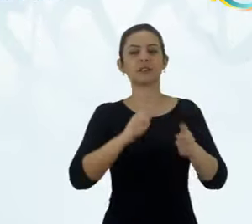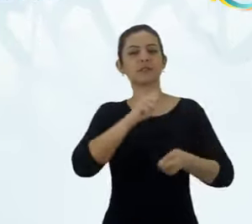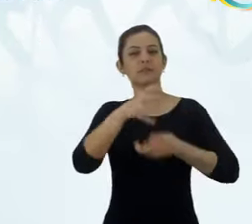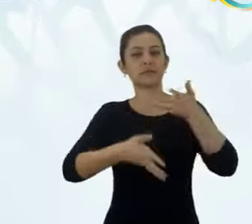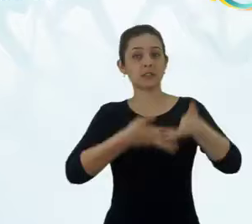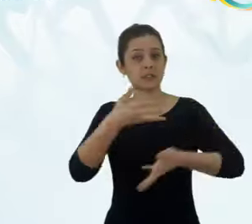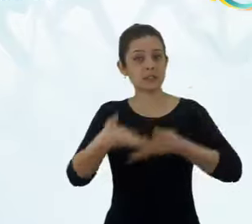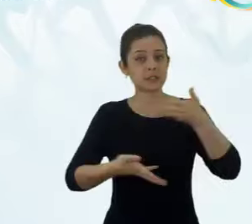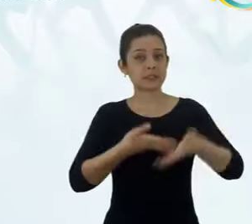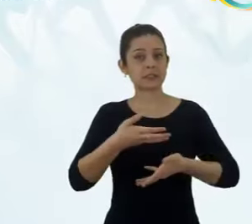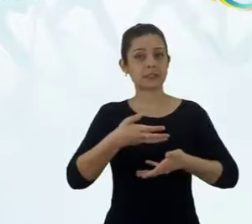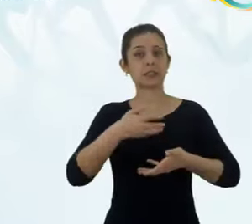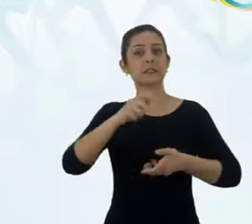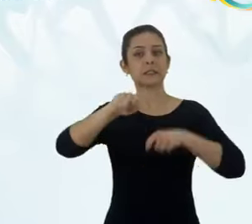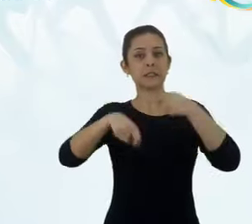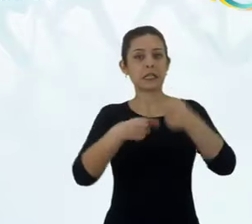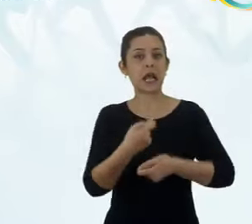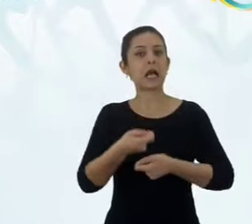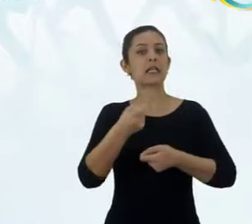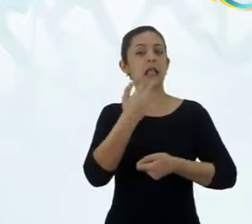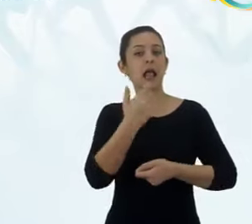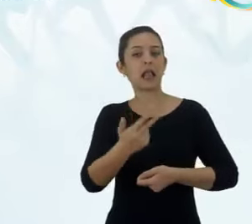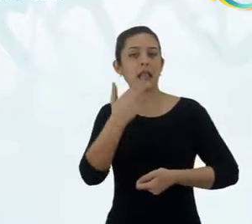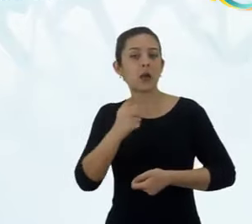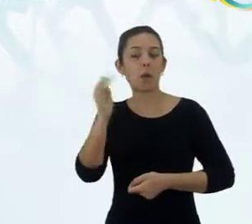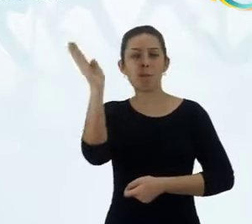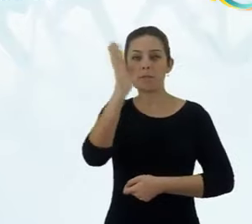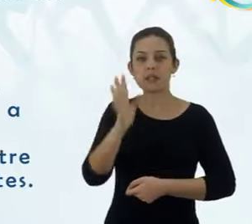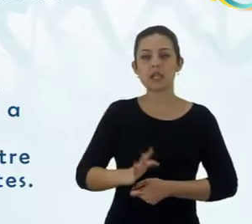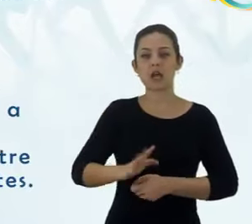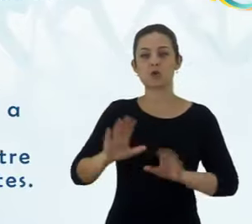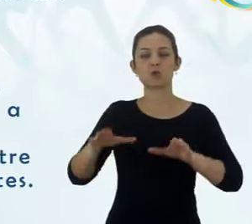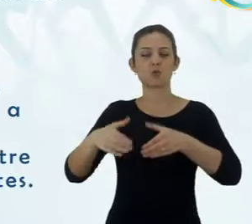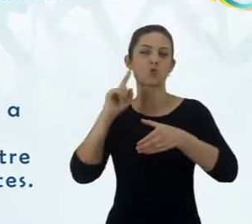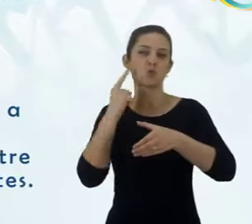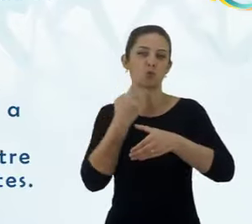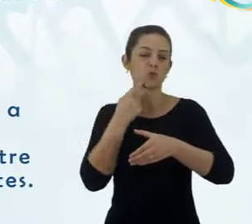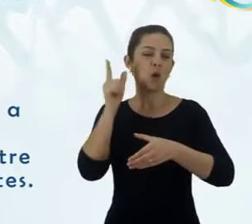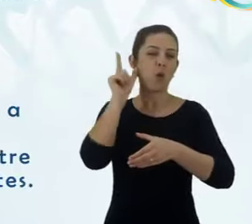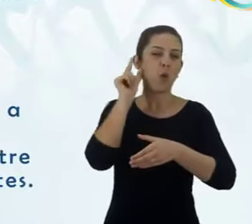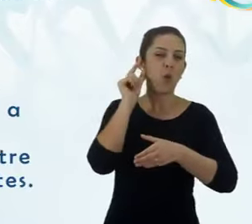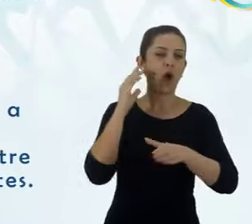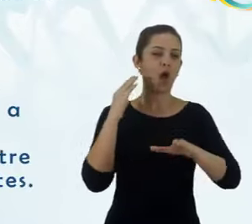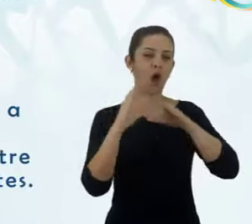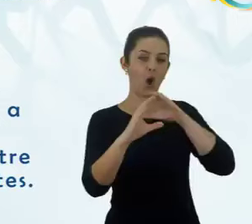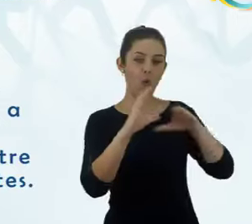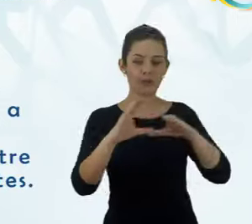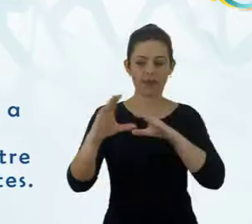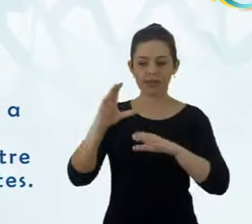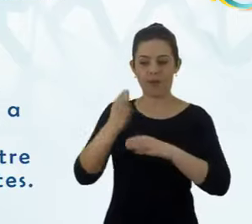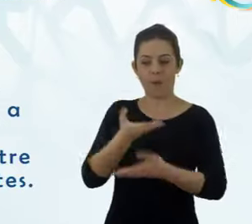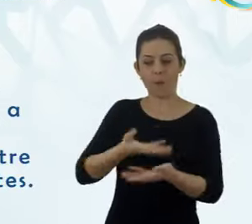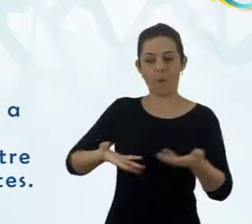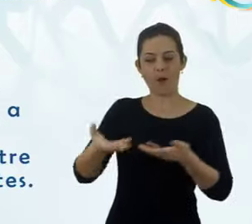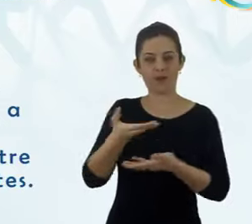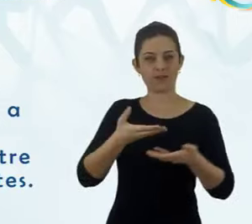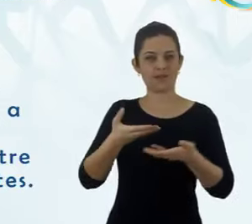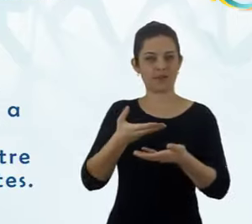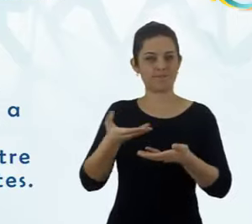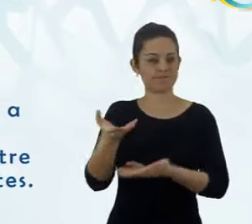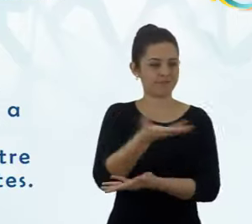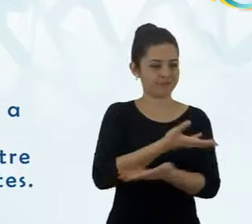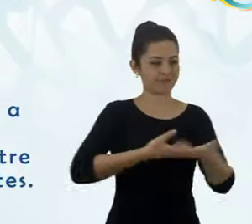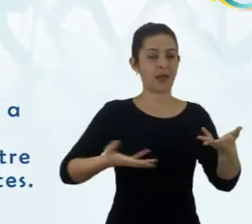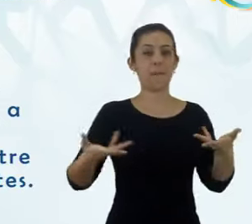Libras? A Libras é a língua brasileira de sinais, é utilizada por deficientes auditivos para a comunicação entre eles e entre